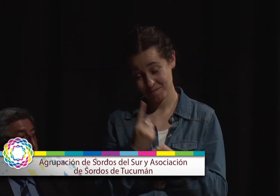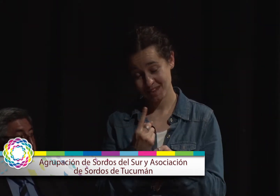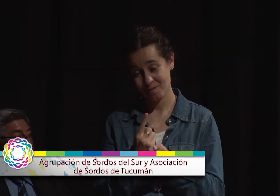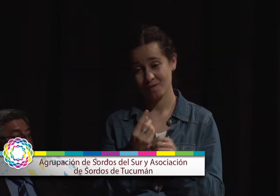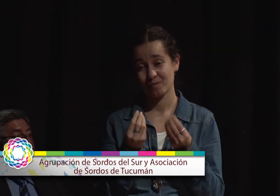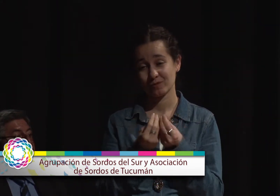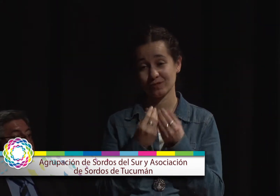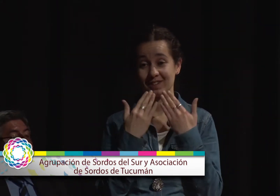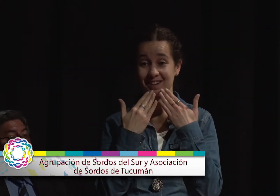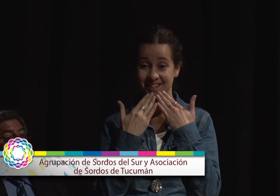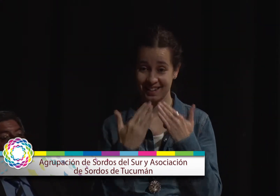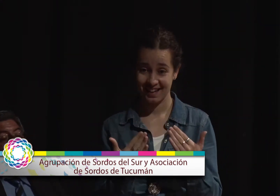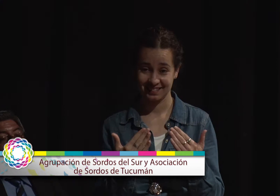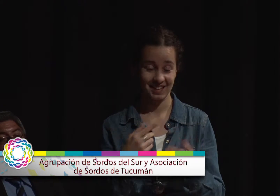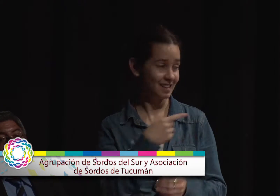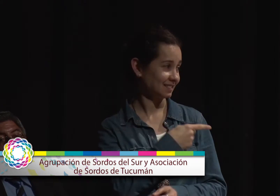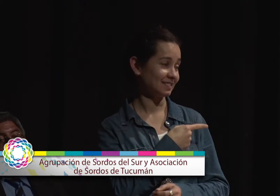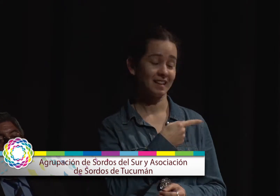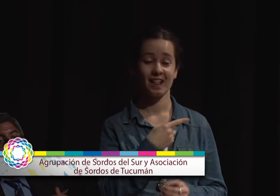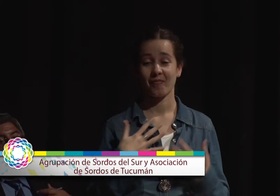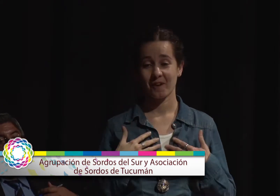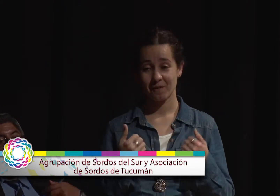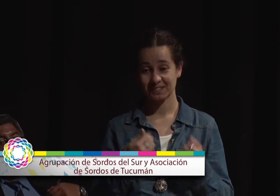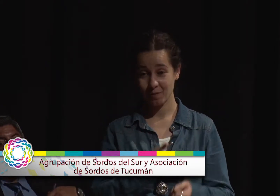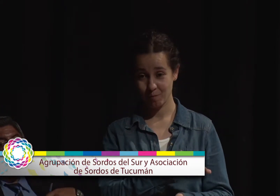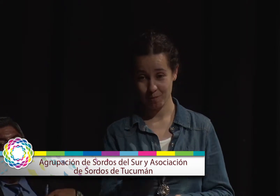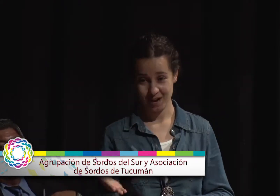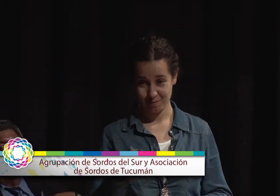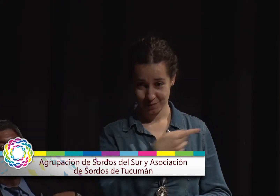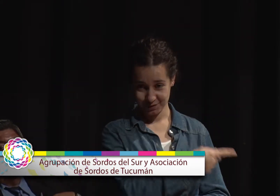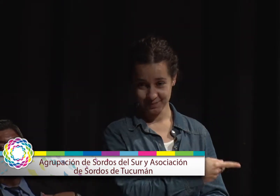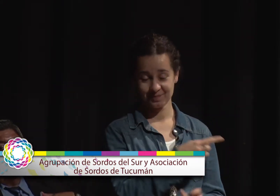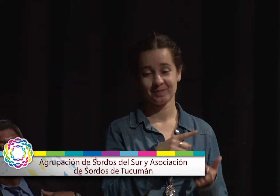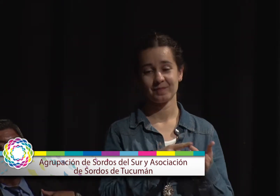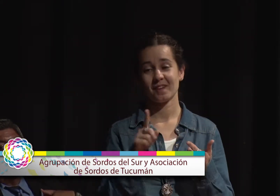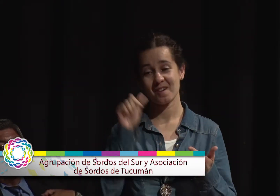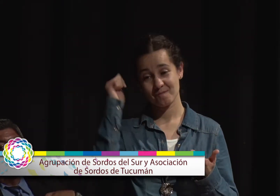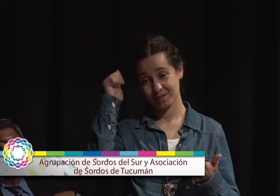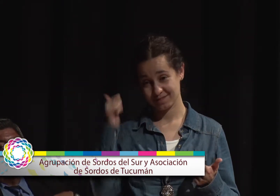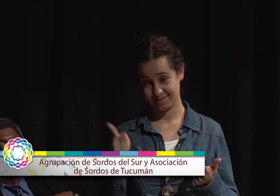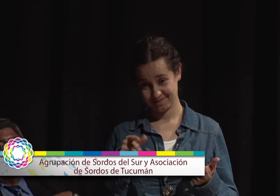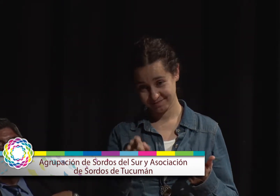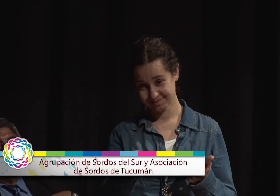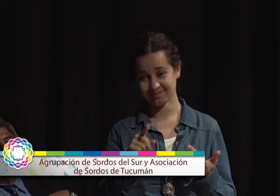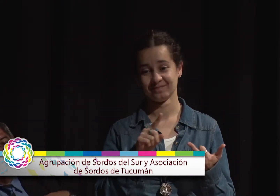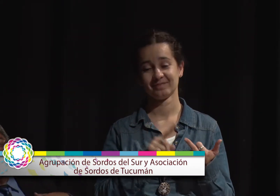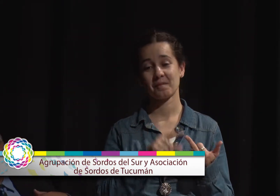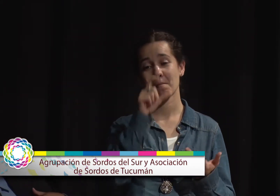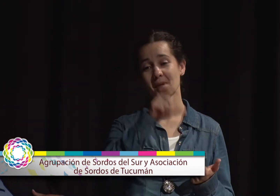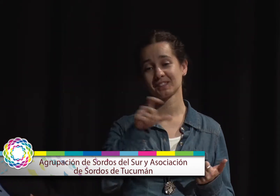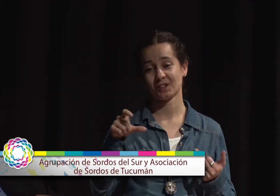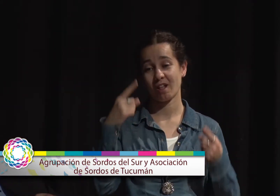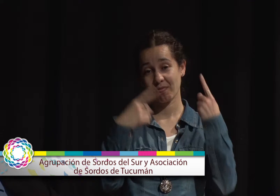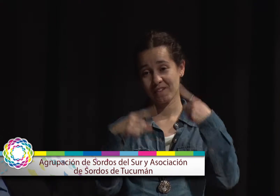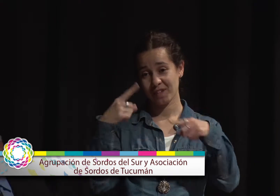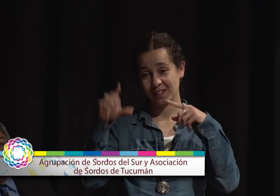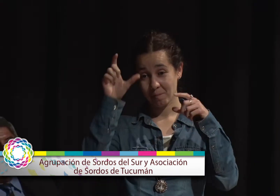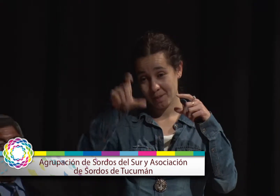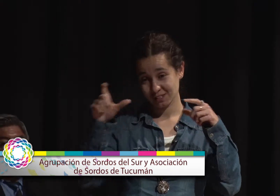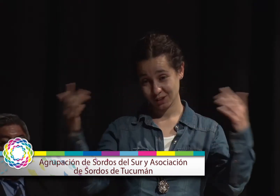Lo que en primer lugar quiero decirles es agradecerles a la Defensoría del Público y también a Yanina y a las